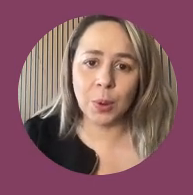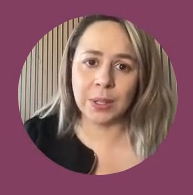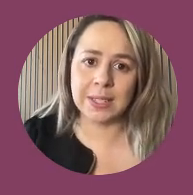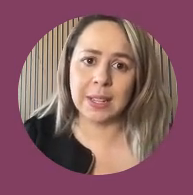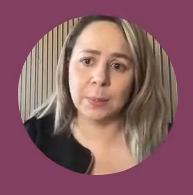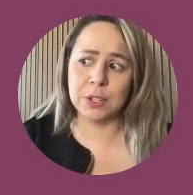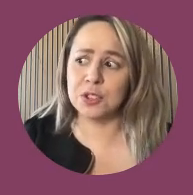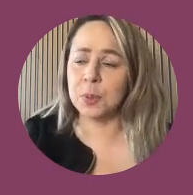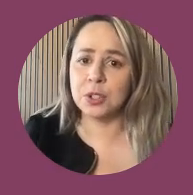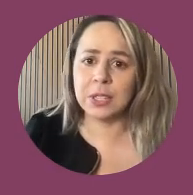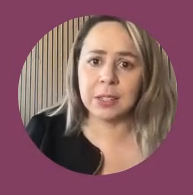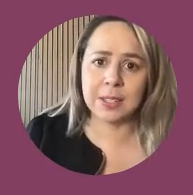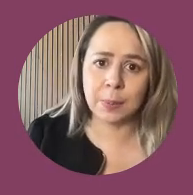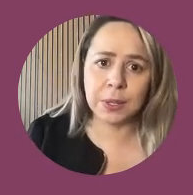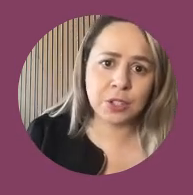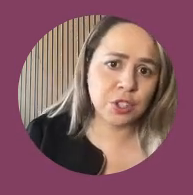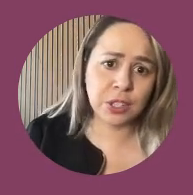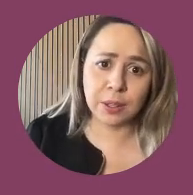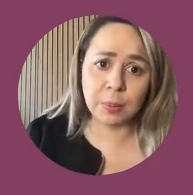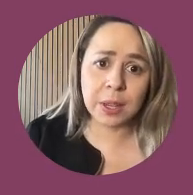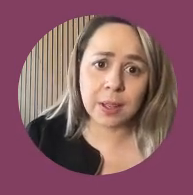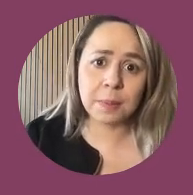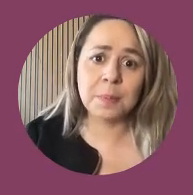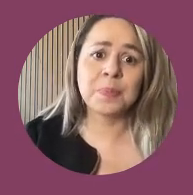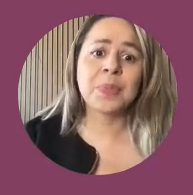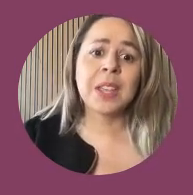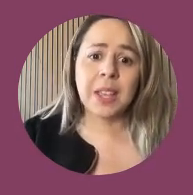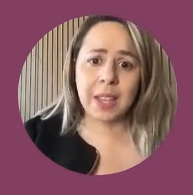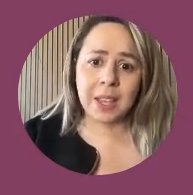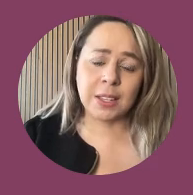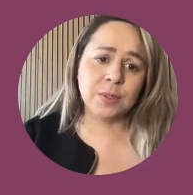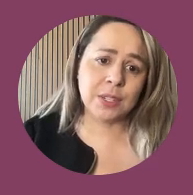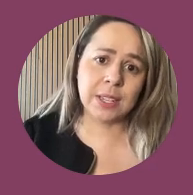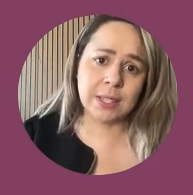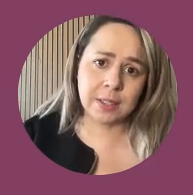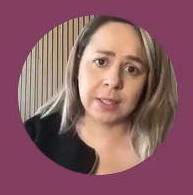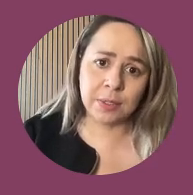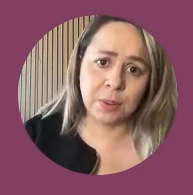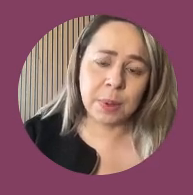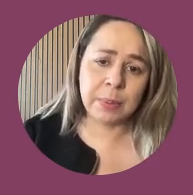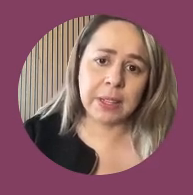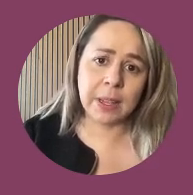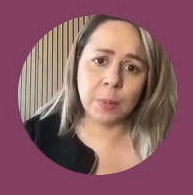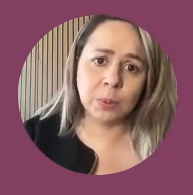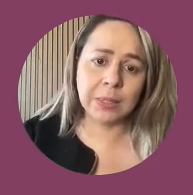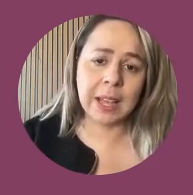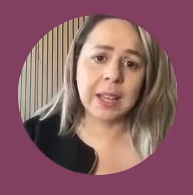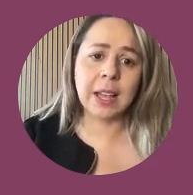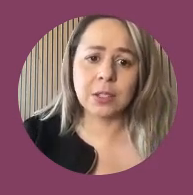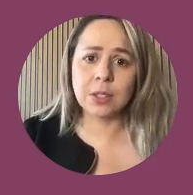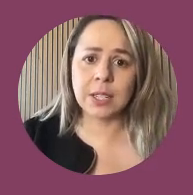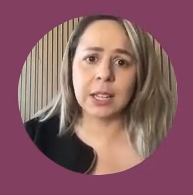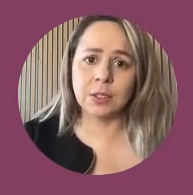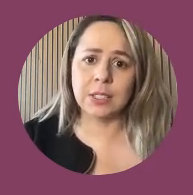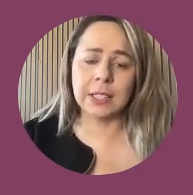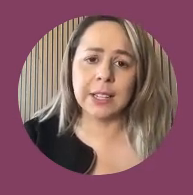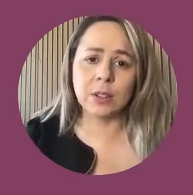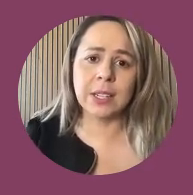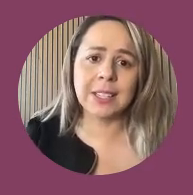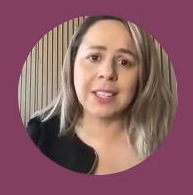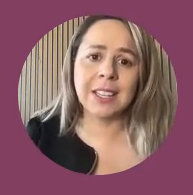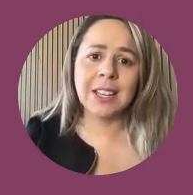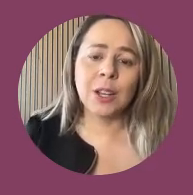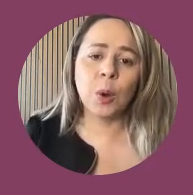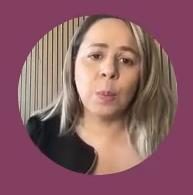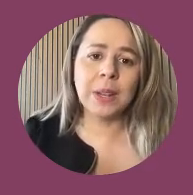aprender cores, lembra? A gente pode ter nossa prancha dinâmica que vocês, né, vão aprender a montar, associado aos sinais,